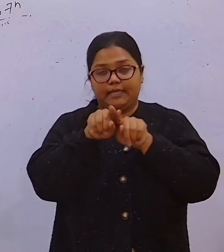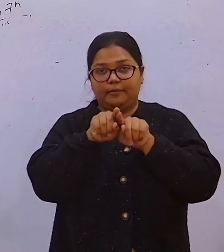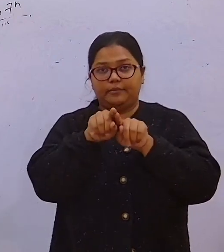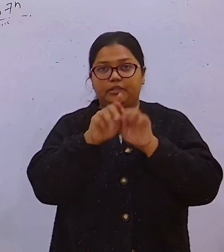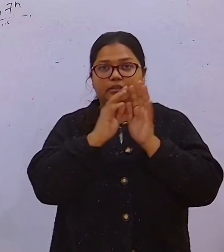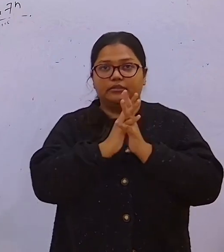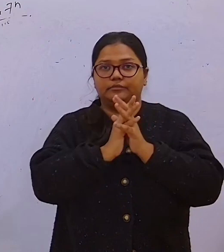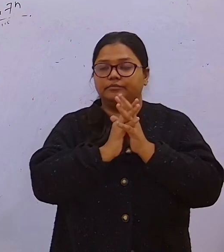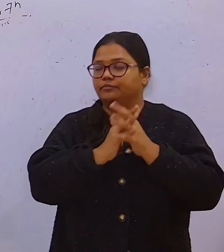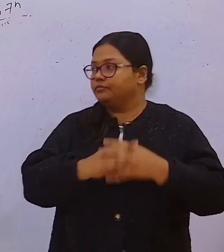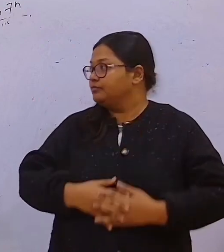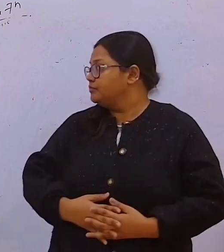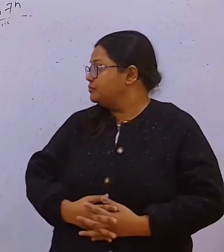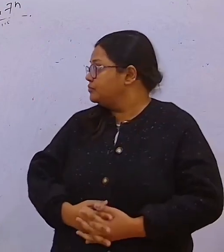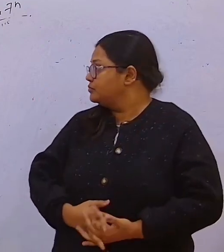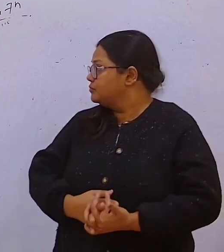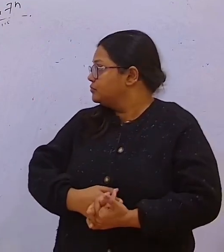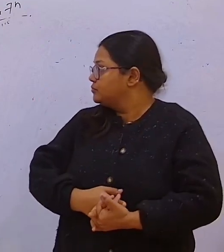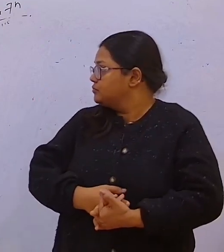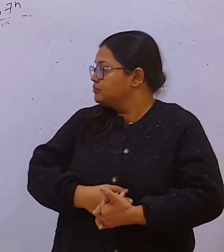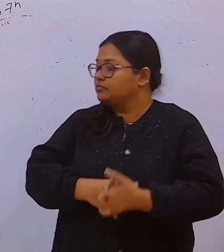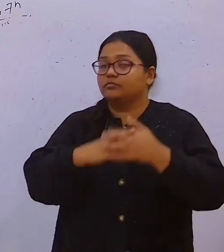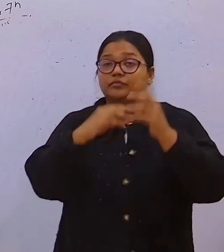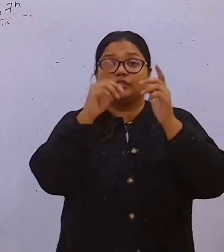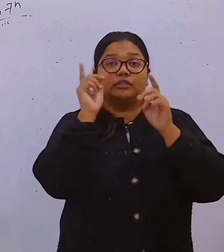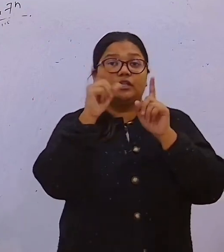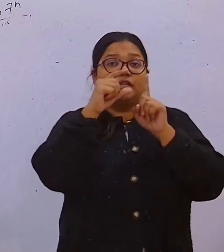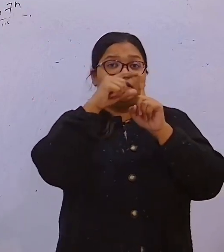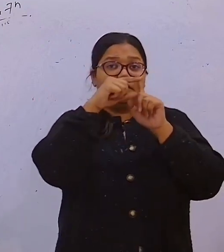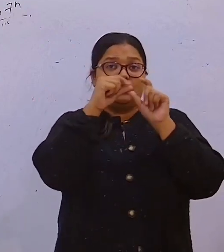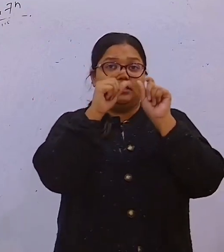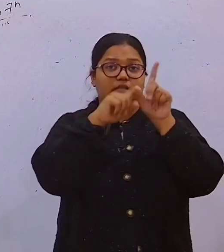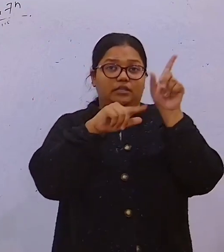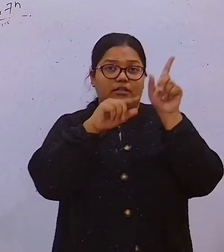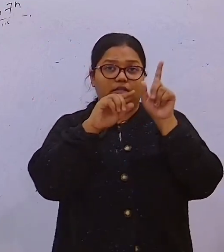वाई बाय, फिर से डे डी ए वाई,